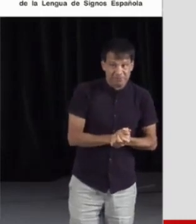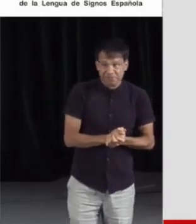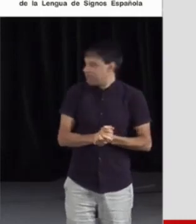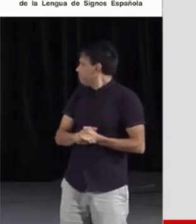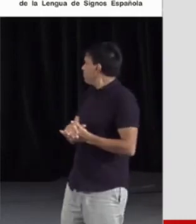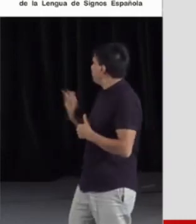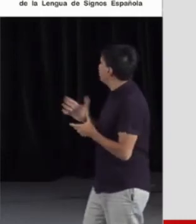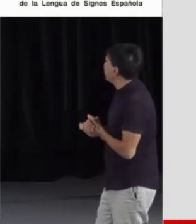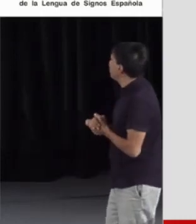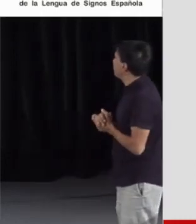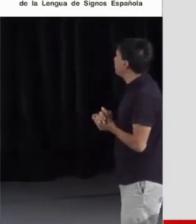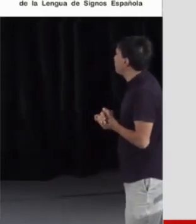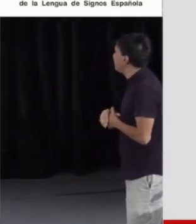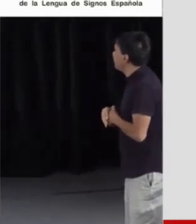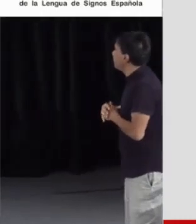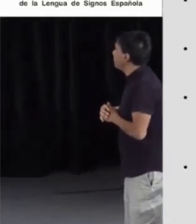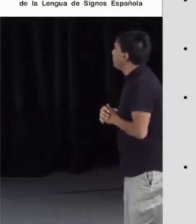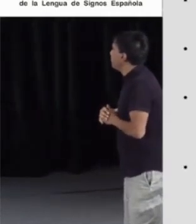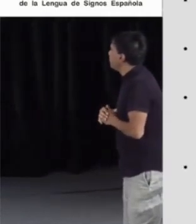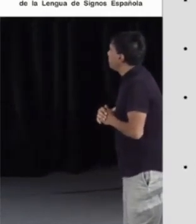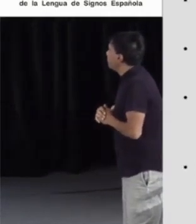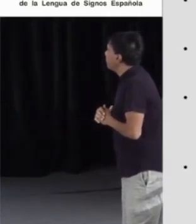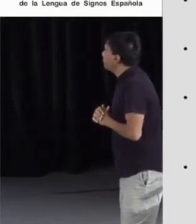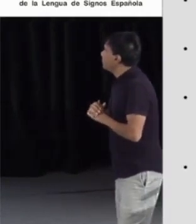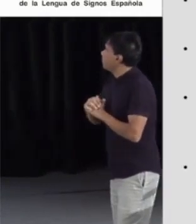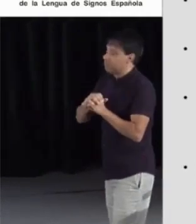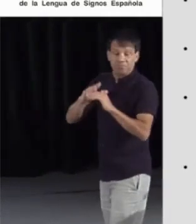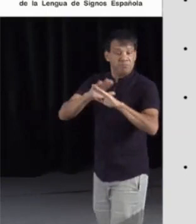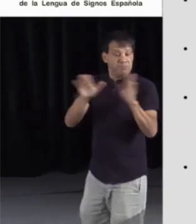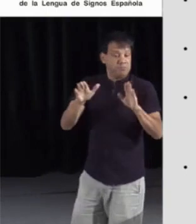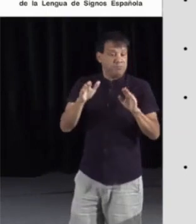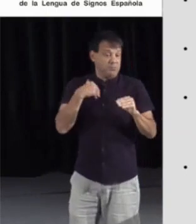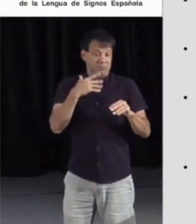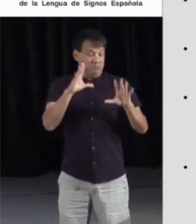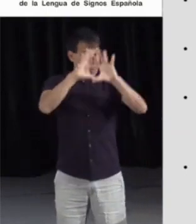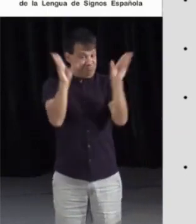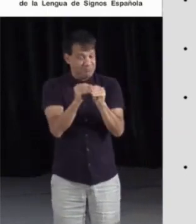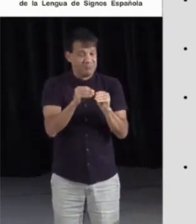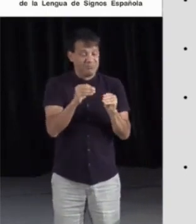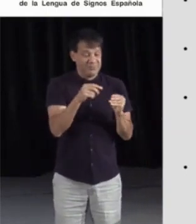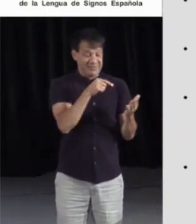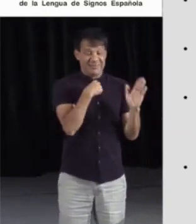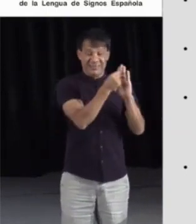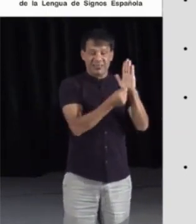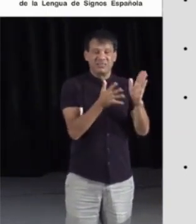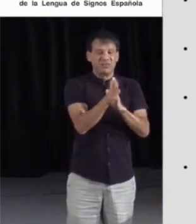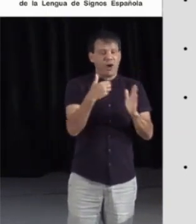definitivamente influyen en los otros tres y nos ayudan a elaborar más conclusiones. Y